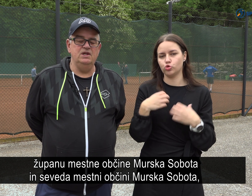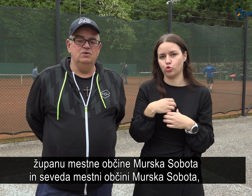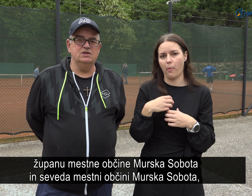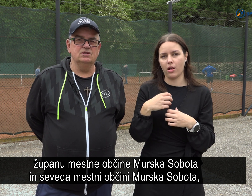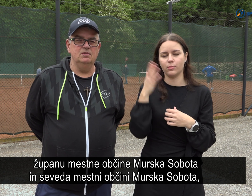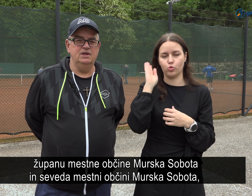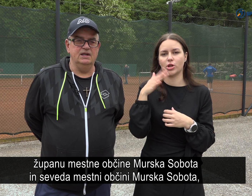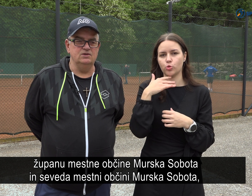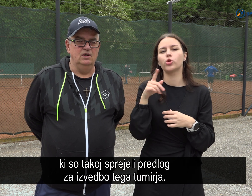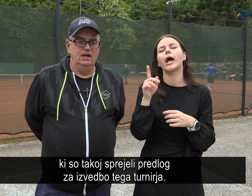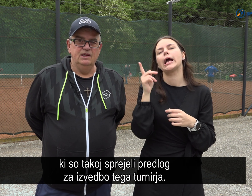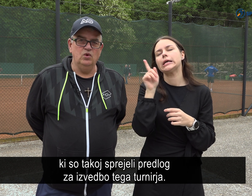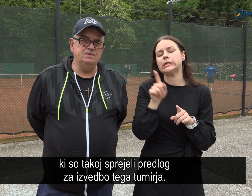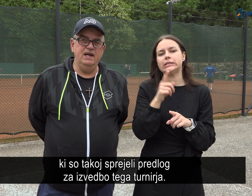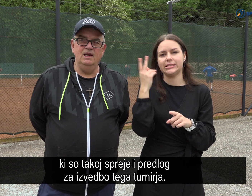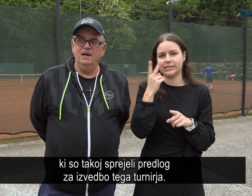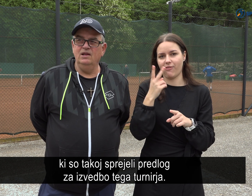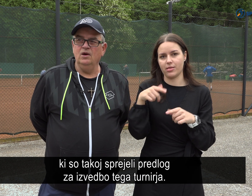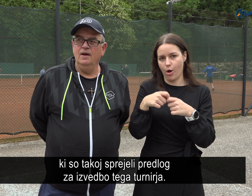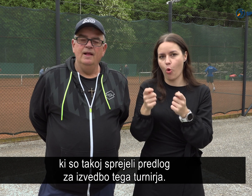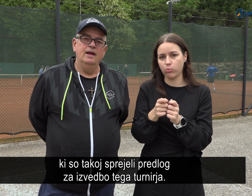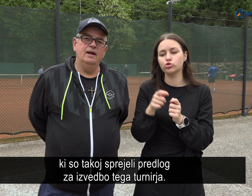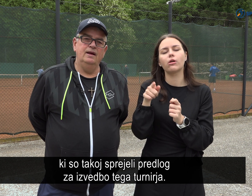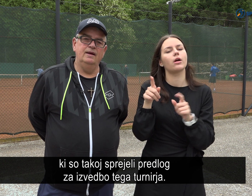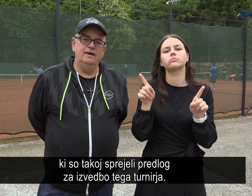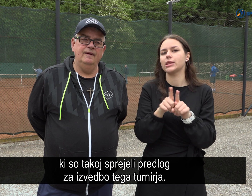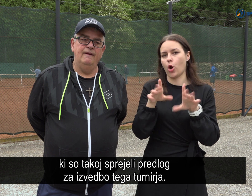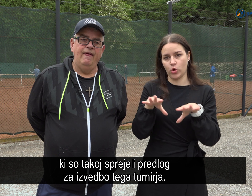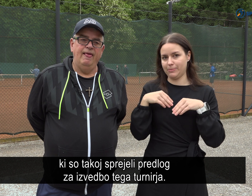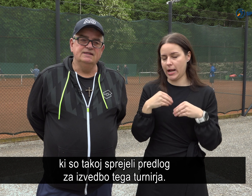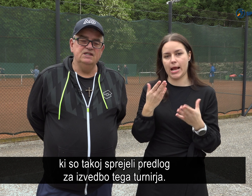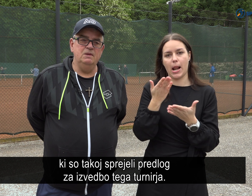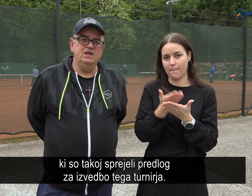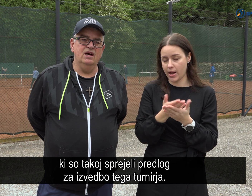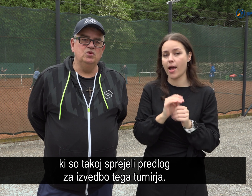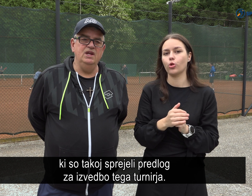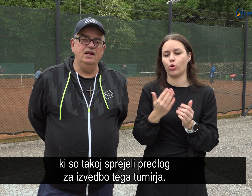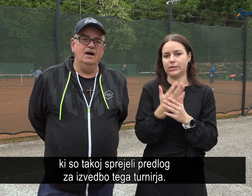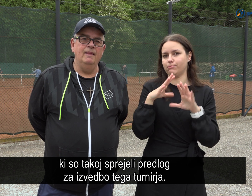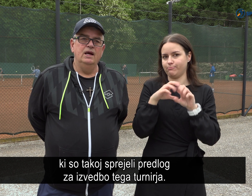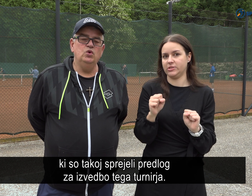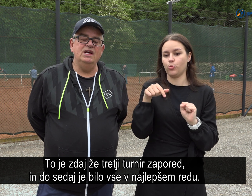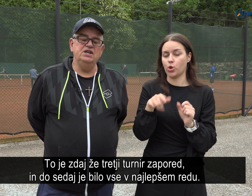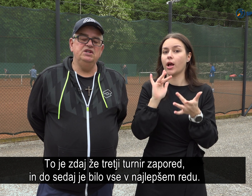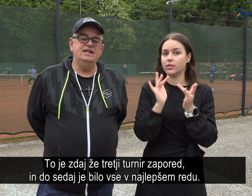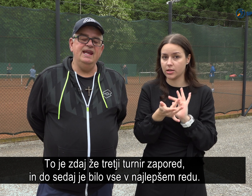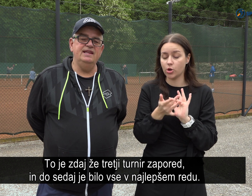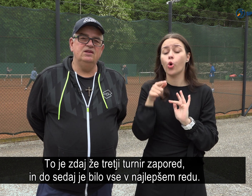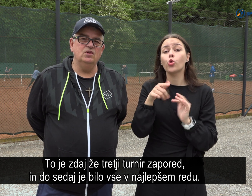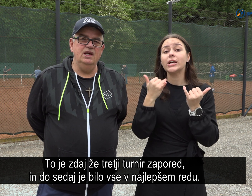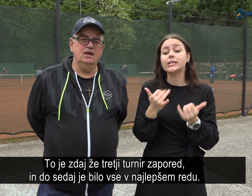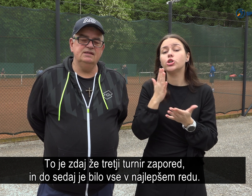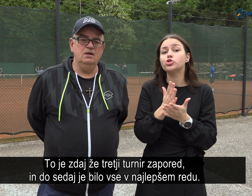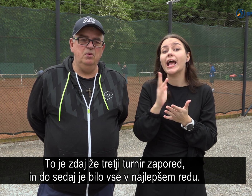Mestne občine Murska Sobota, ki so takoj sprejeli predlog za izvedbo tega turnirja. To je že